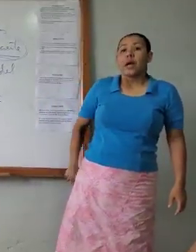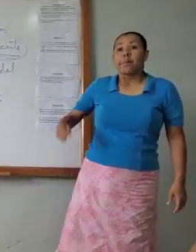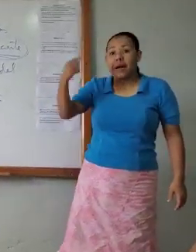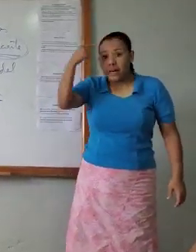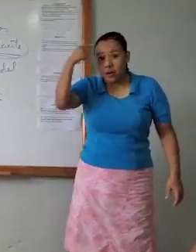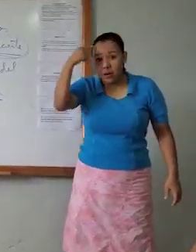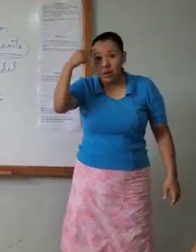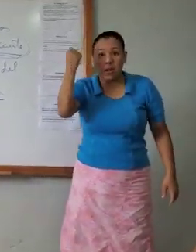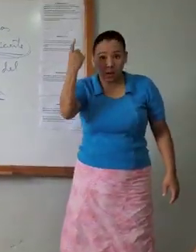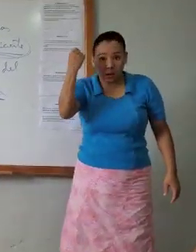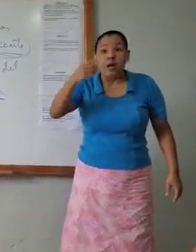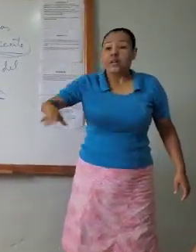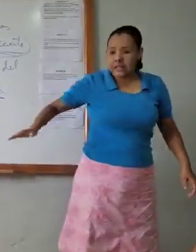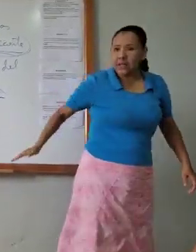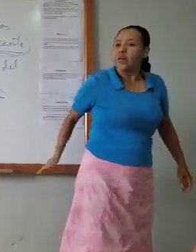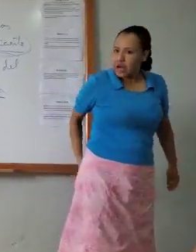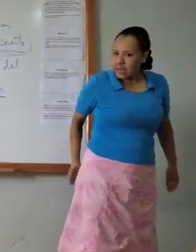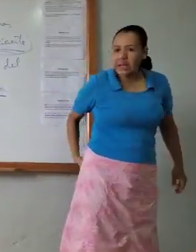pero,